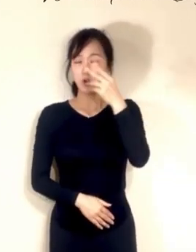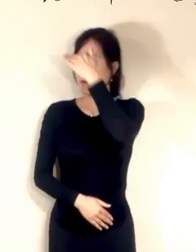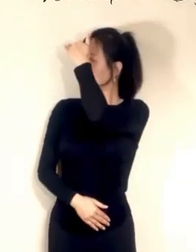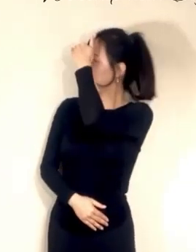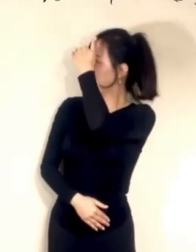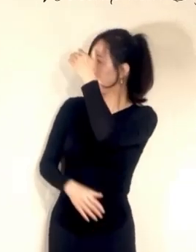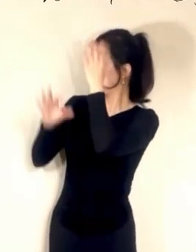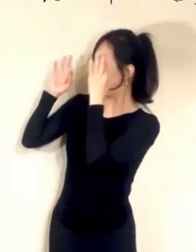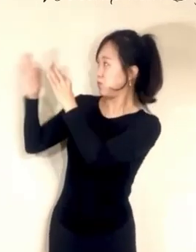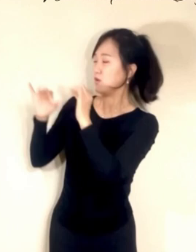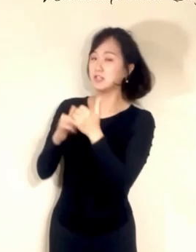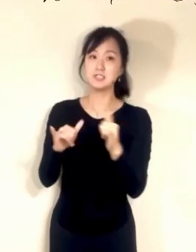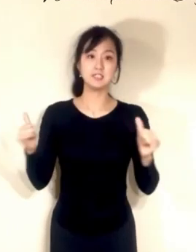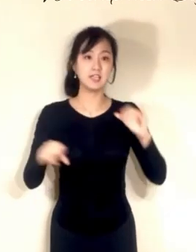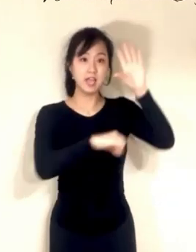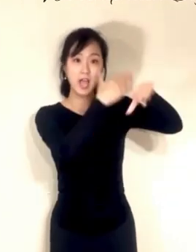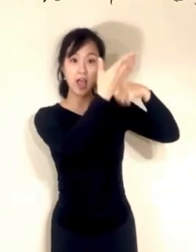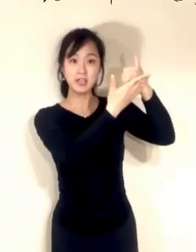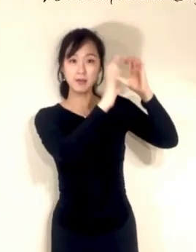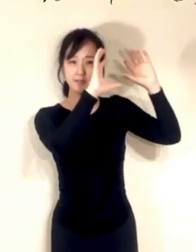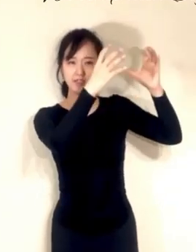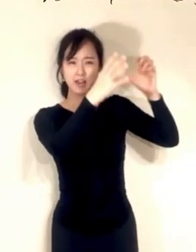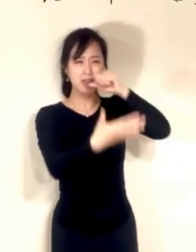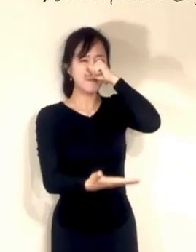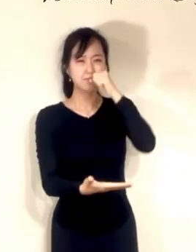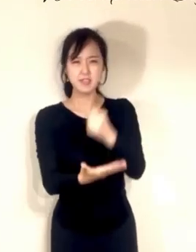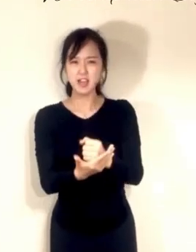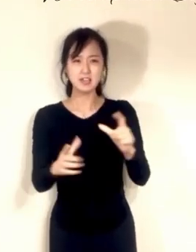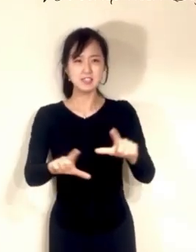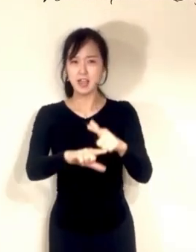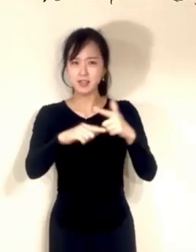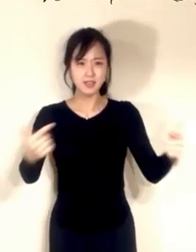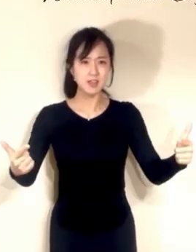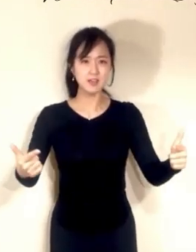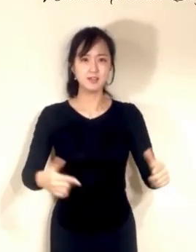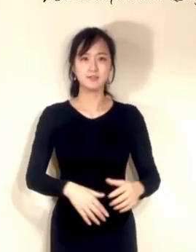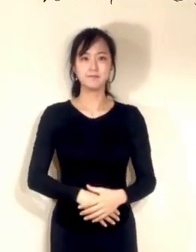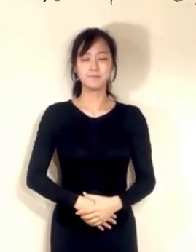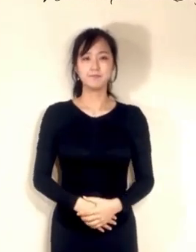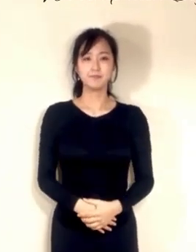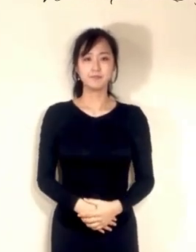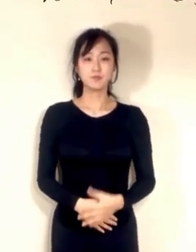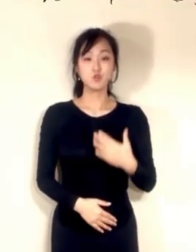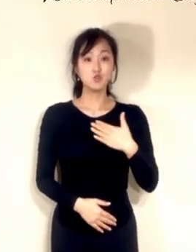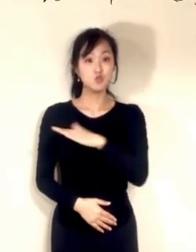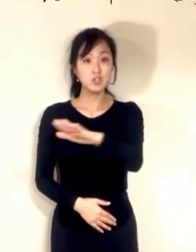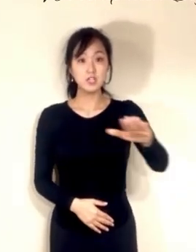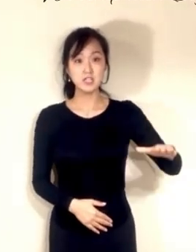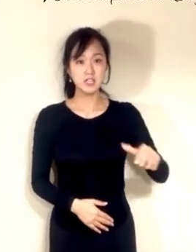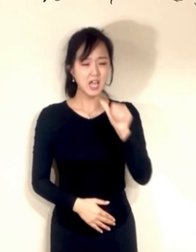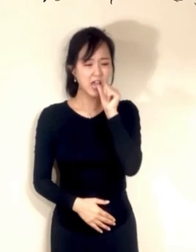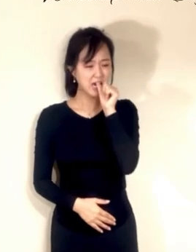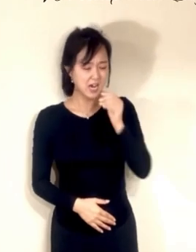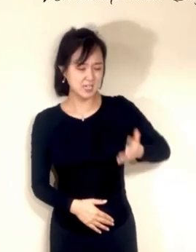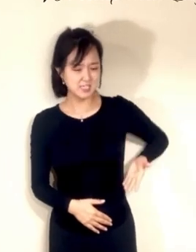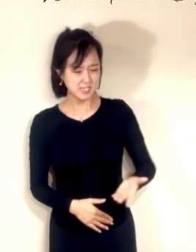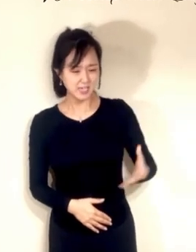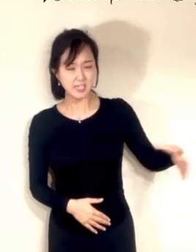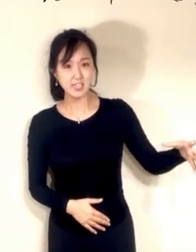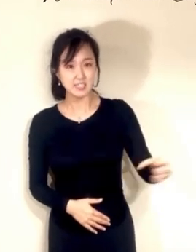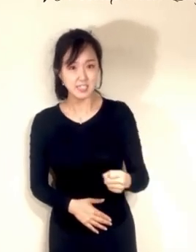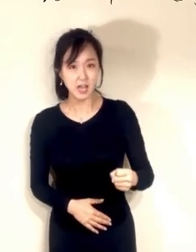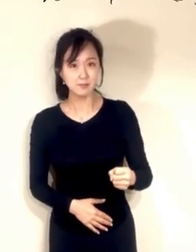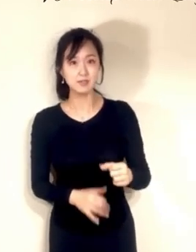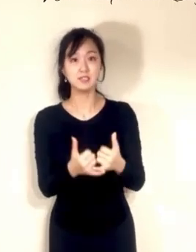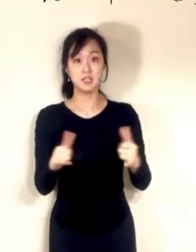자는 하나님의 나라에 합당하지 아니하니라 하시니라. 아멘. 여러분, 우리는